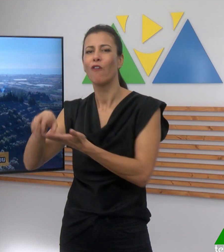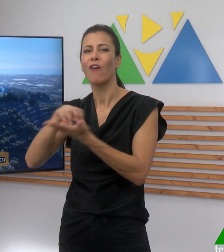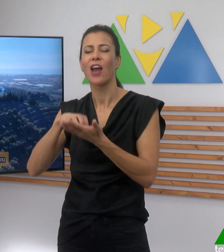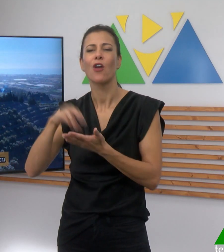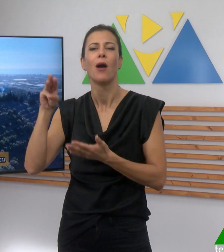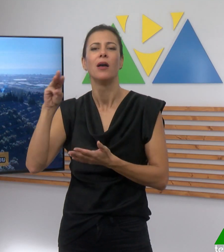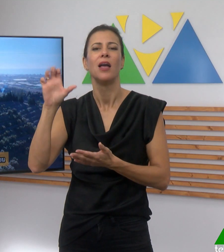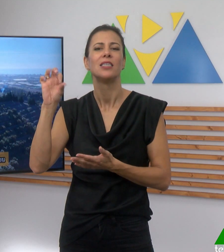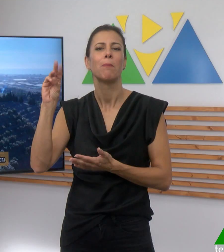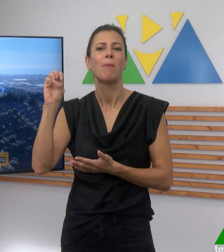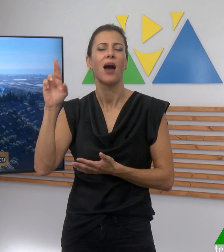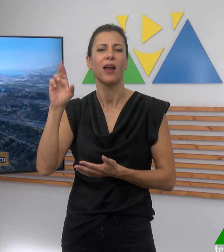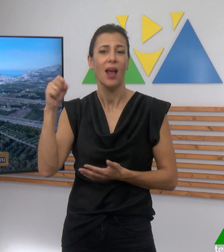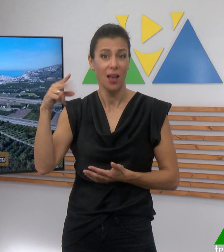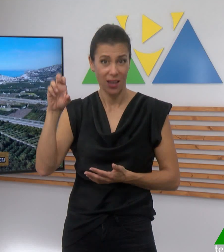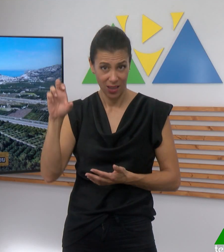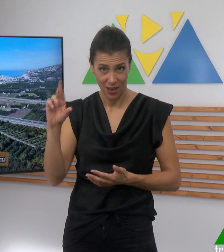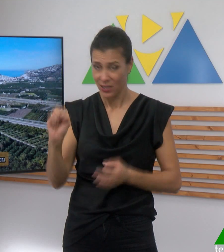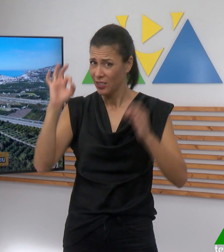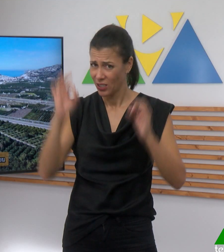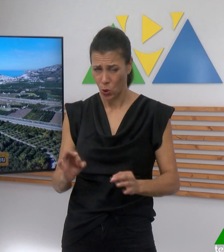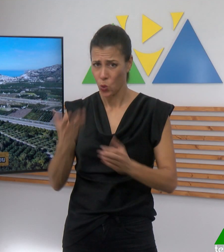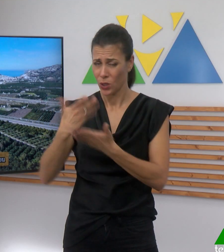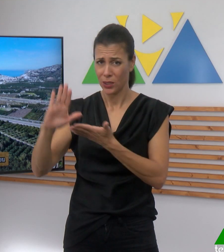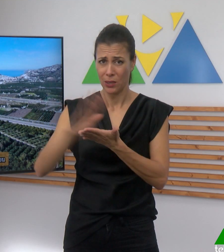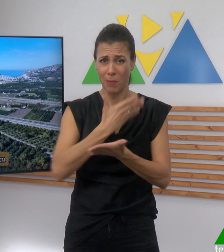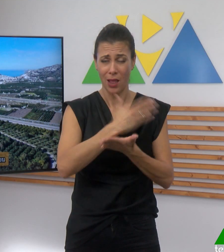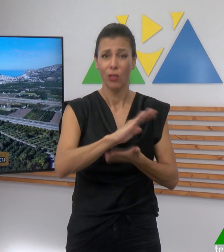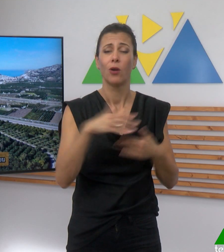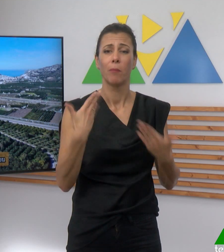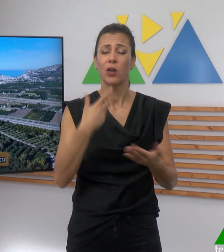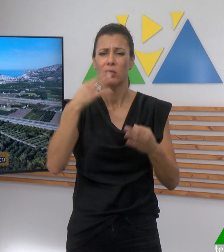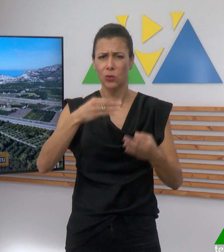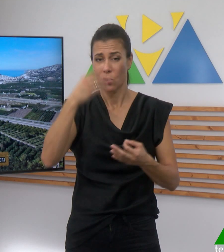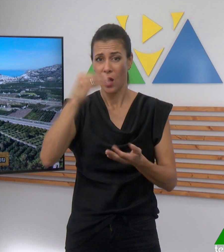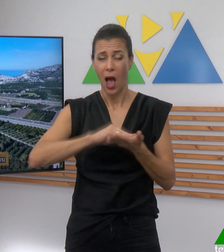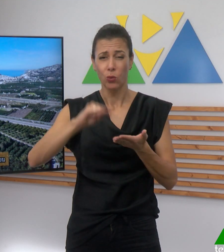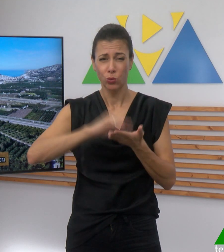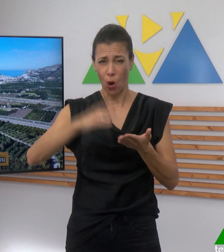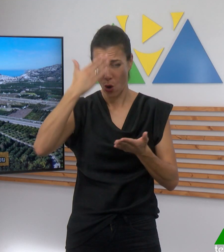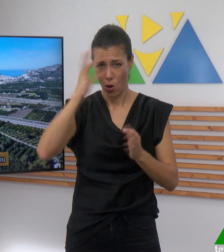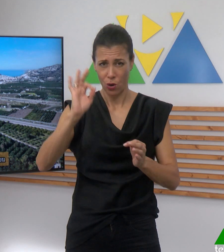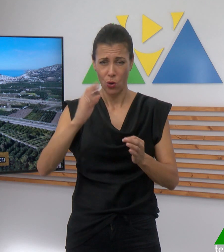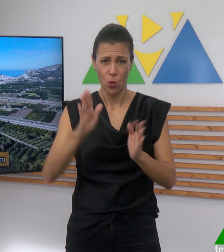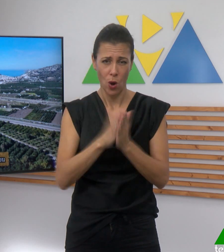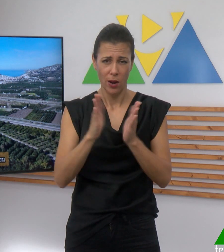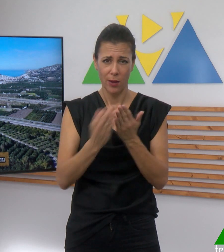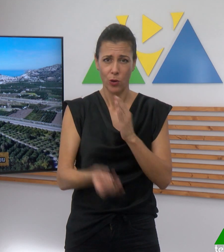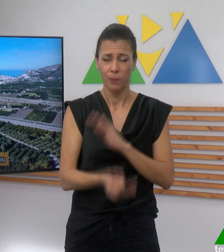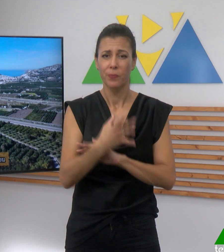estuviera separado precisamente el autor de de un libro que se sacó en el siglo X al